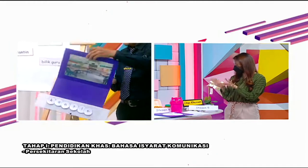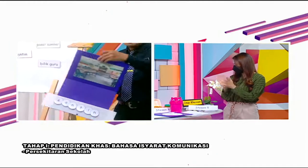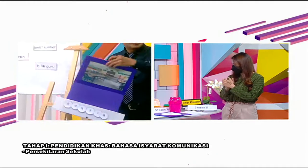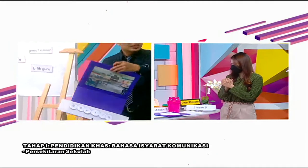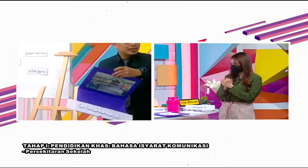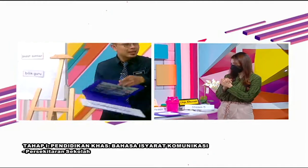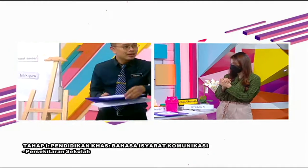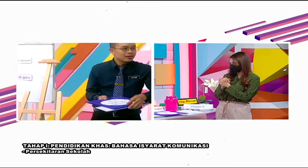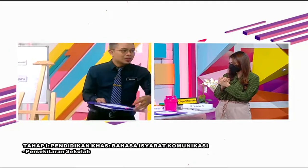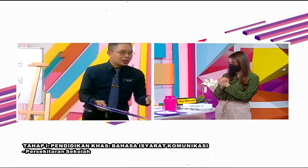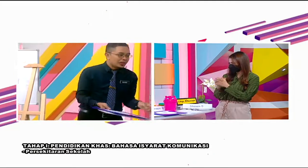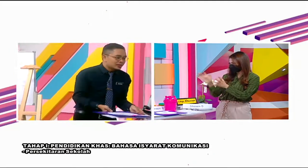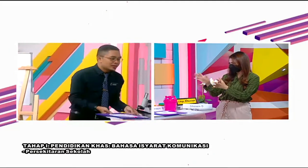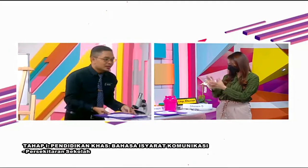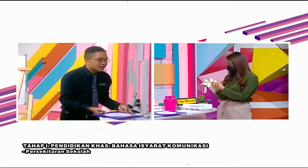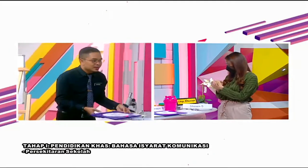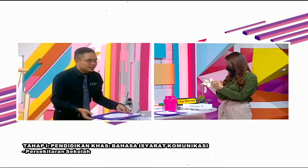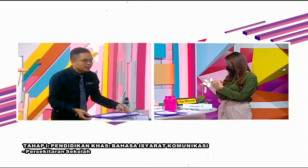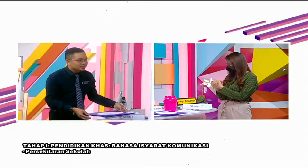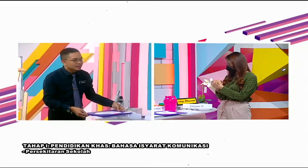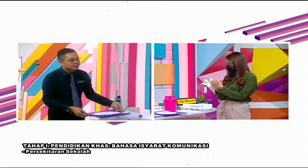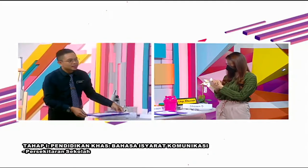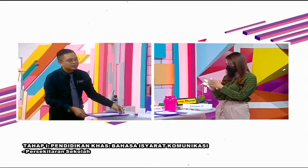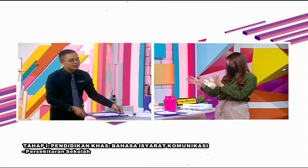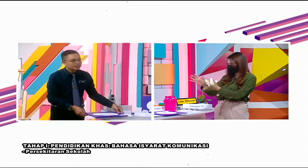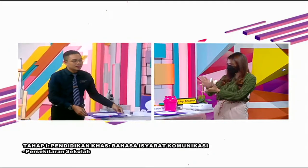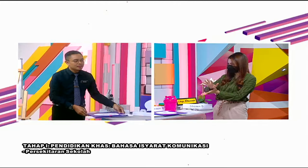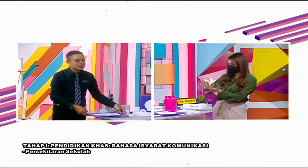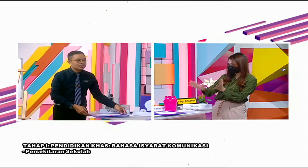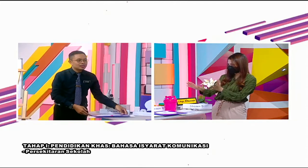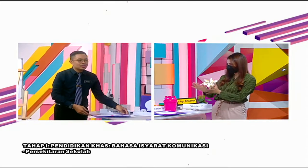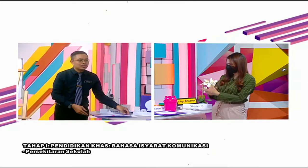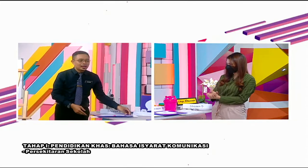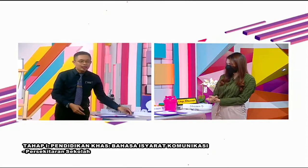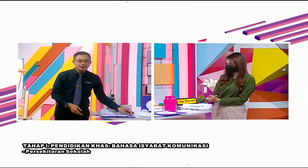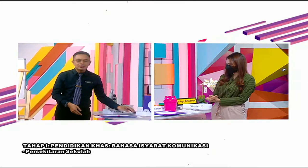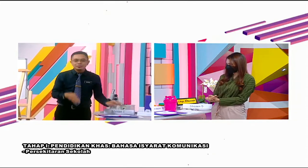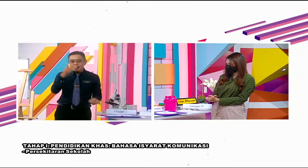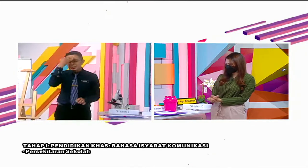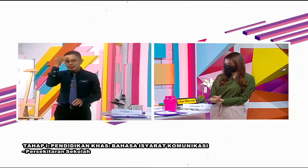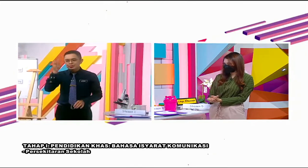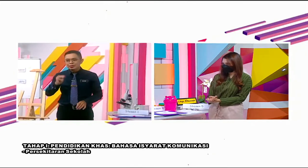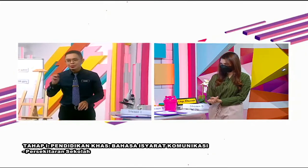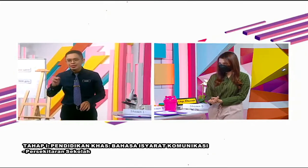murid-murid pendidikan khas untuk untuk masalah pendengaran ni? Sebabnya murid-murid kita